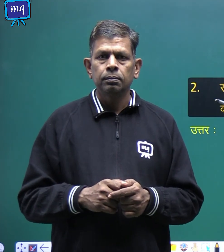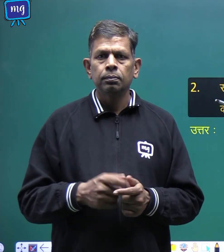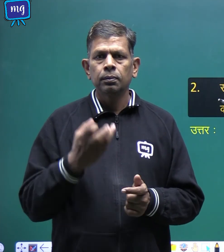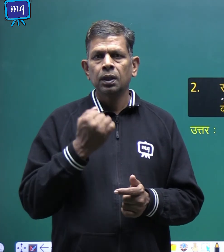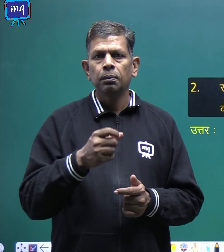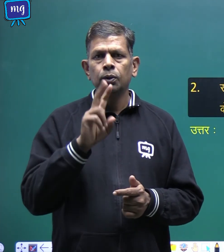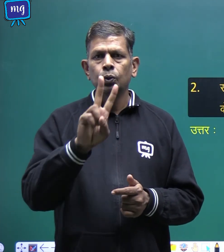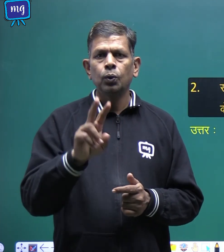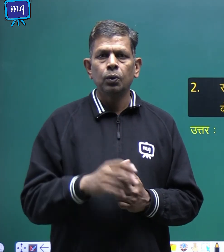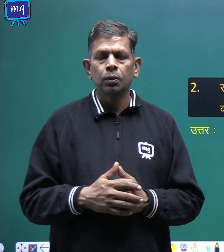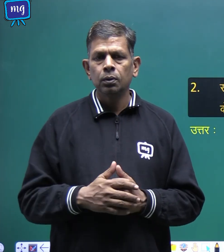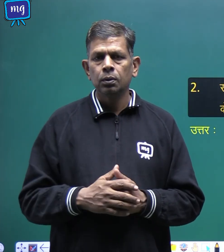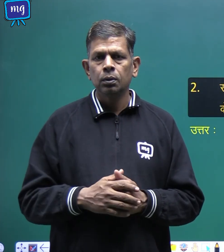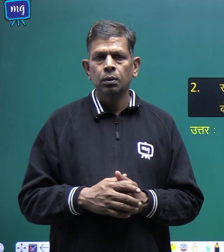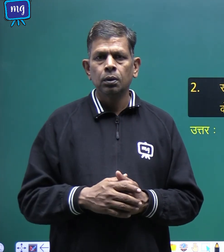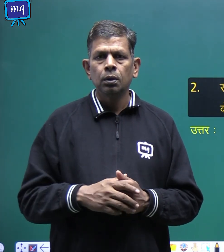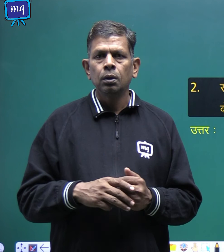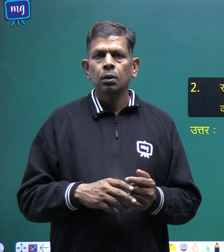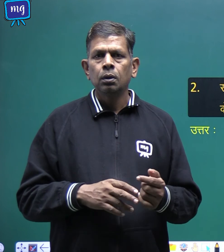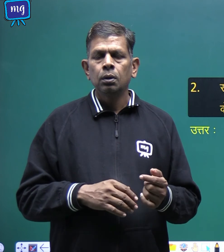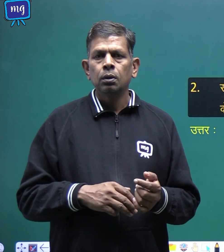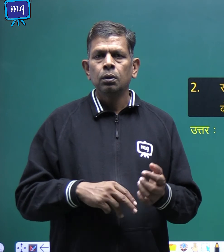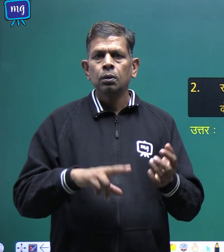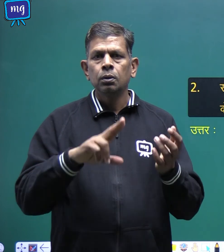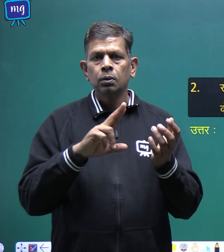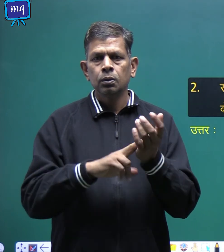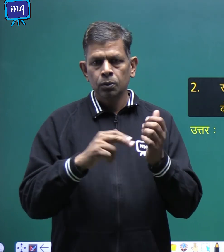नंबर दो, सोडियम और पोटेशियम को